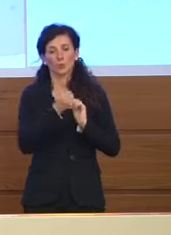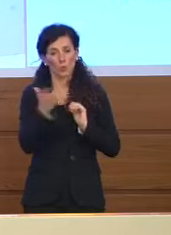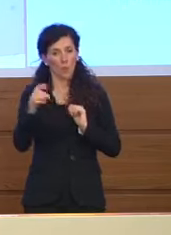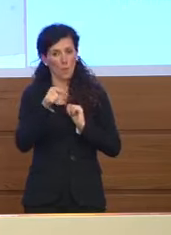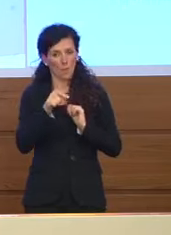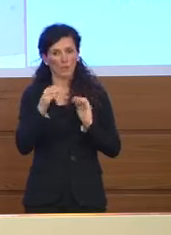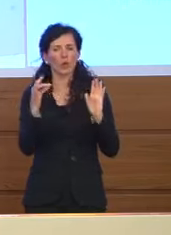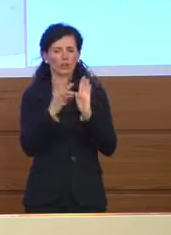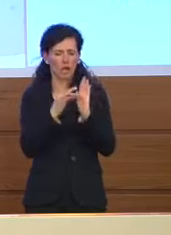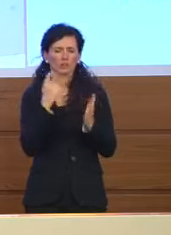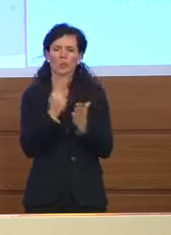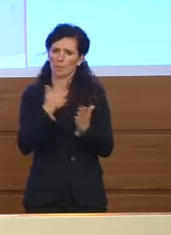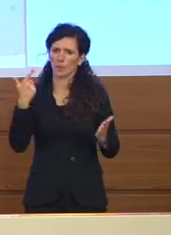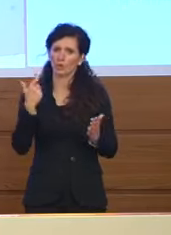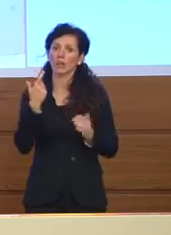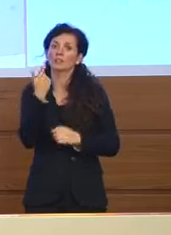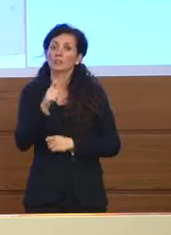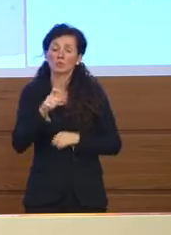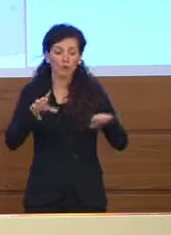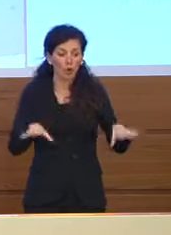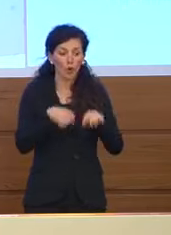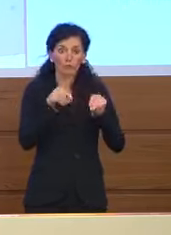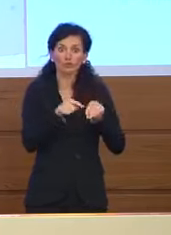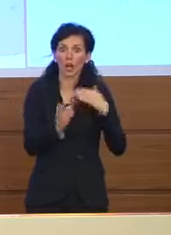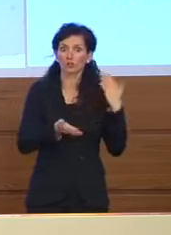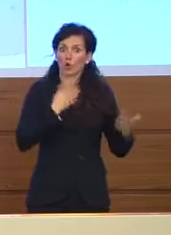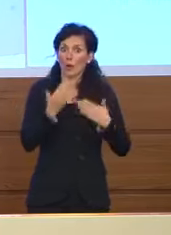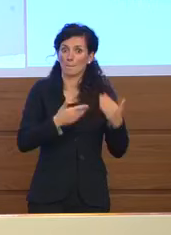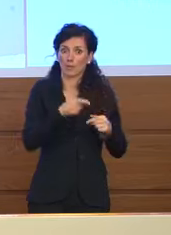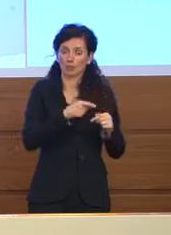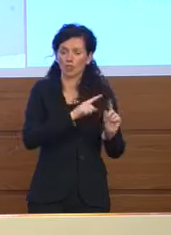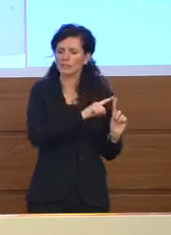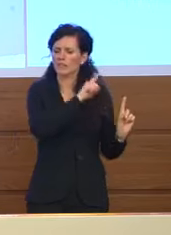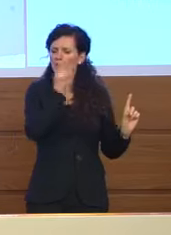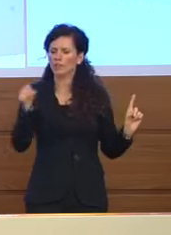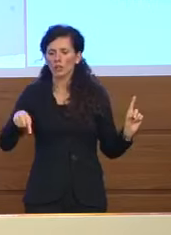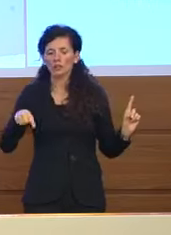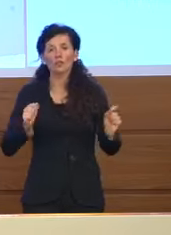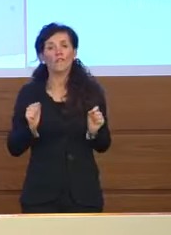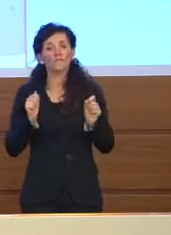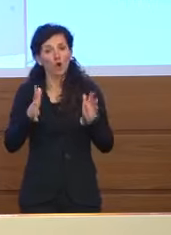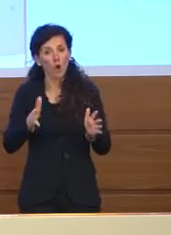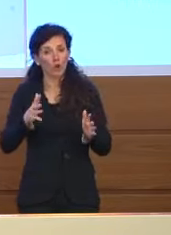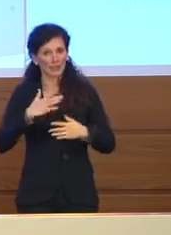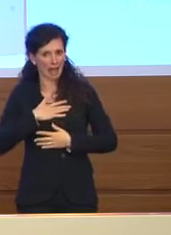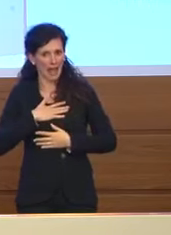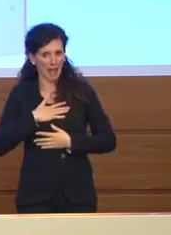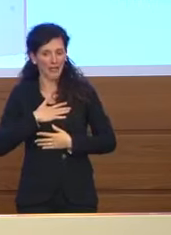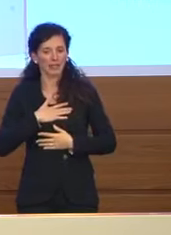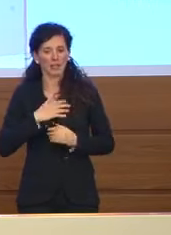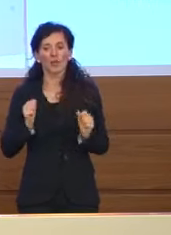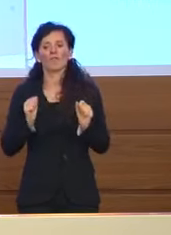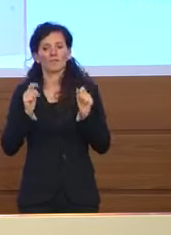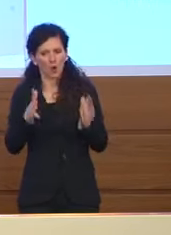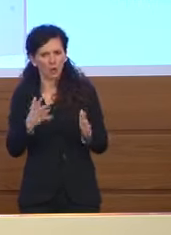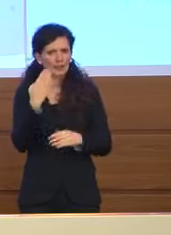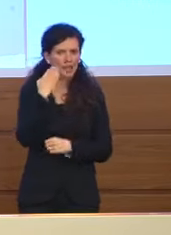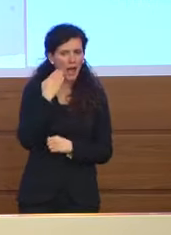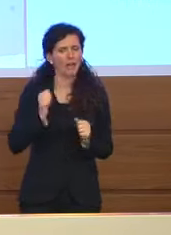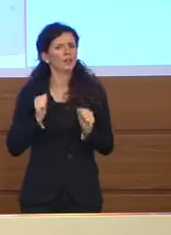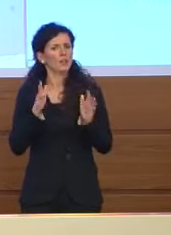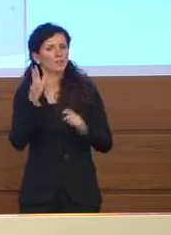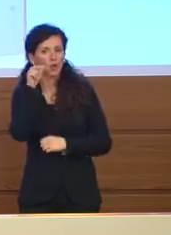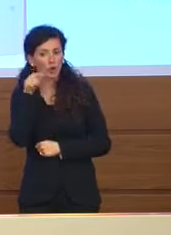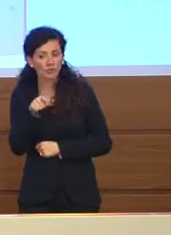dell'emergenza i nostri volontari sono stati impegnati i nostri volontari delle nostre volontarie per